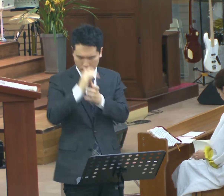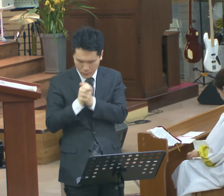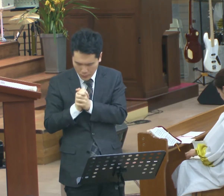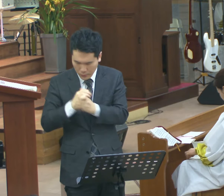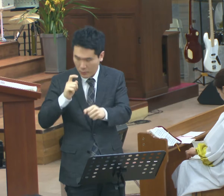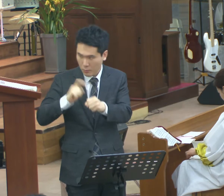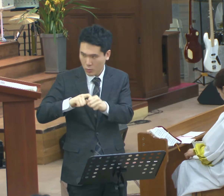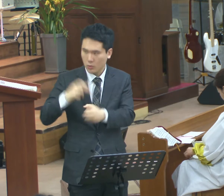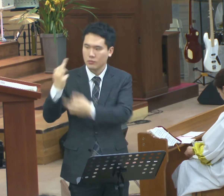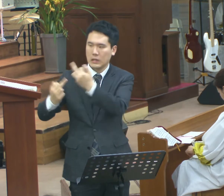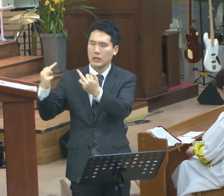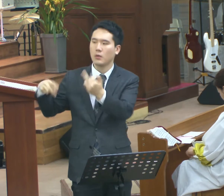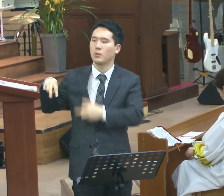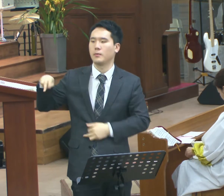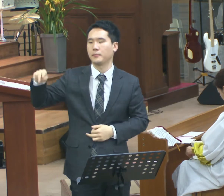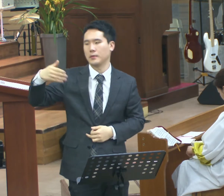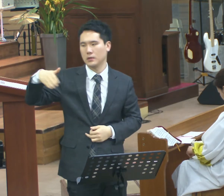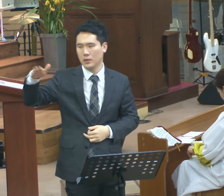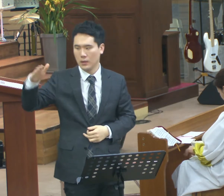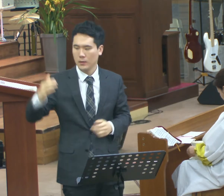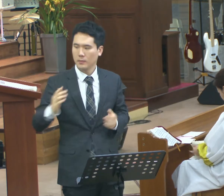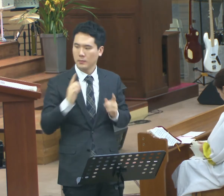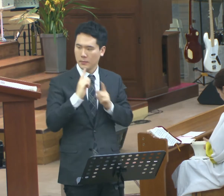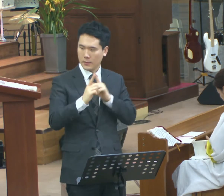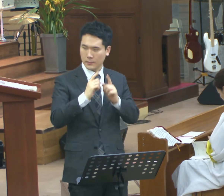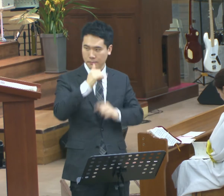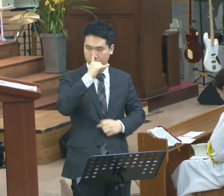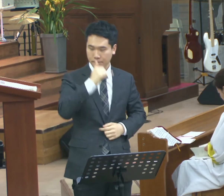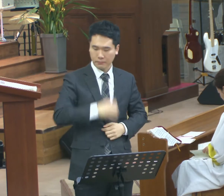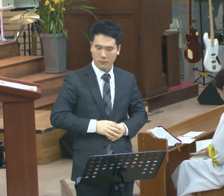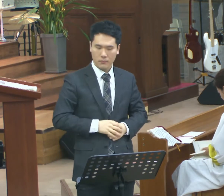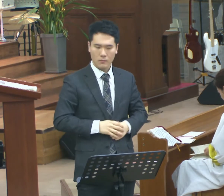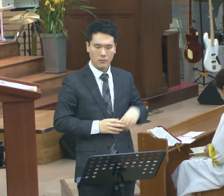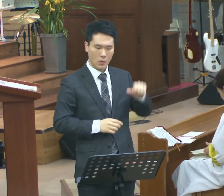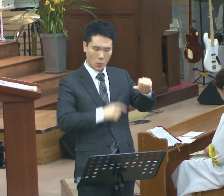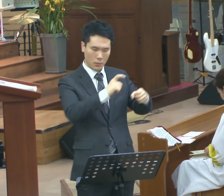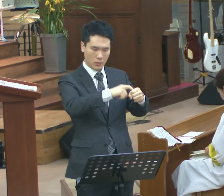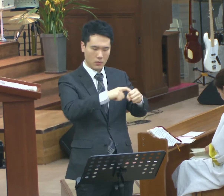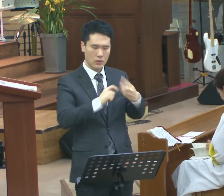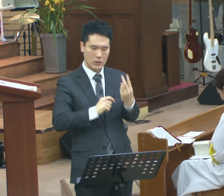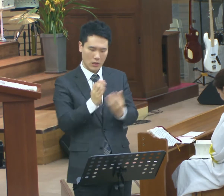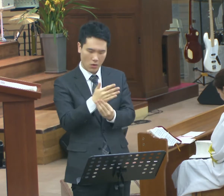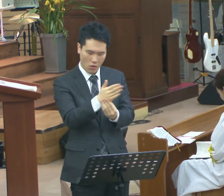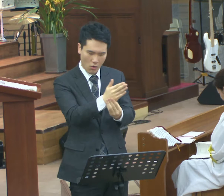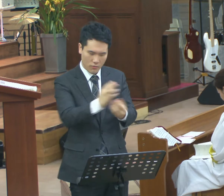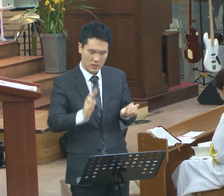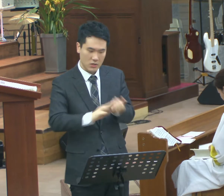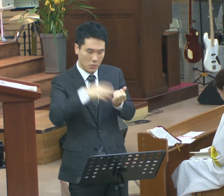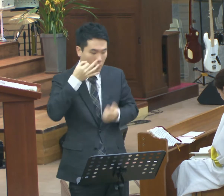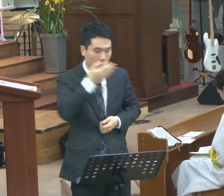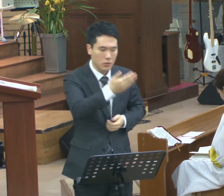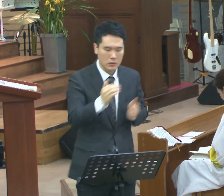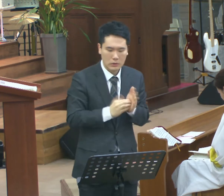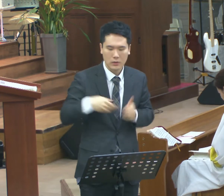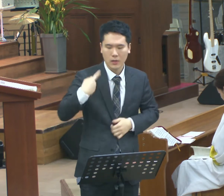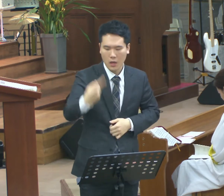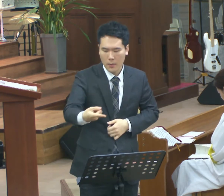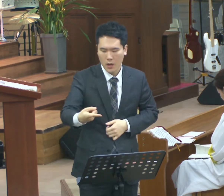오병이어의 기적을 일으키신 후에 다 흩어져야 된다. 여기 하나도 남아있으면 안 된다. 무리들도 다